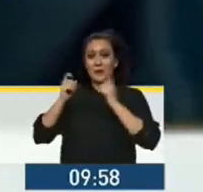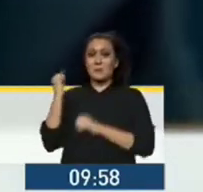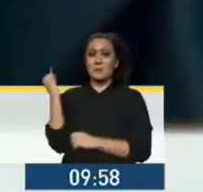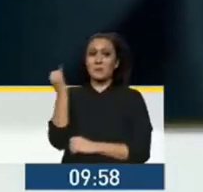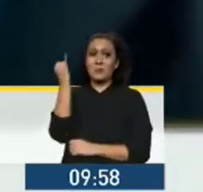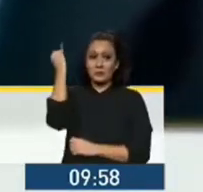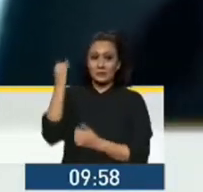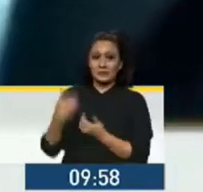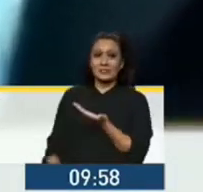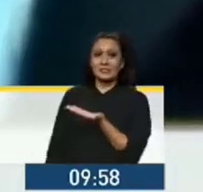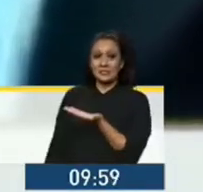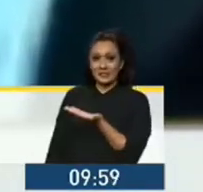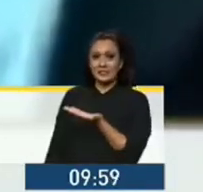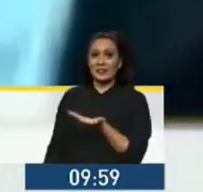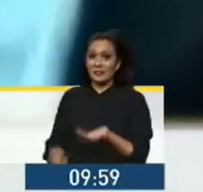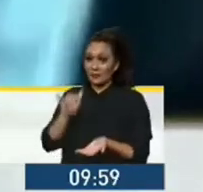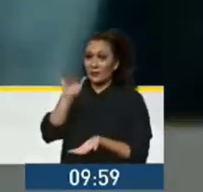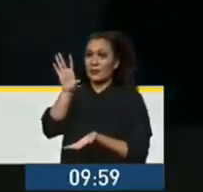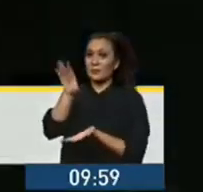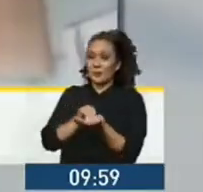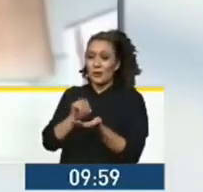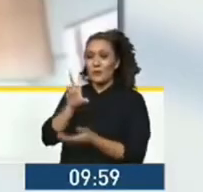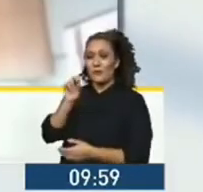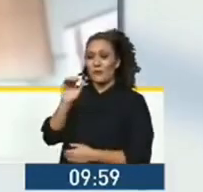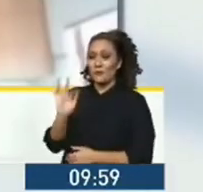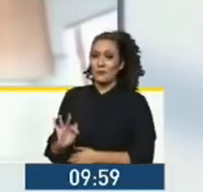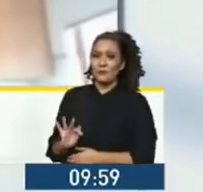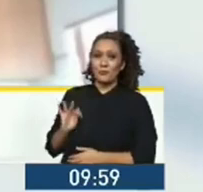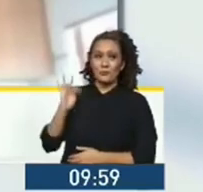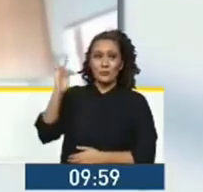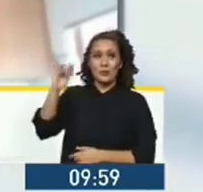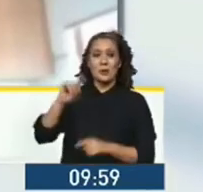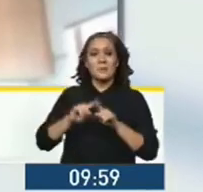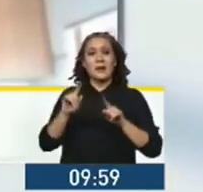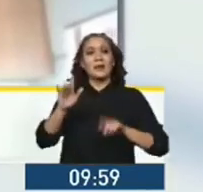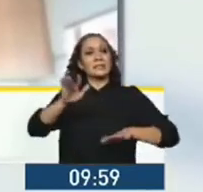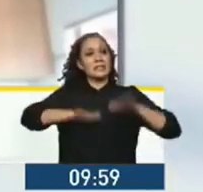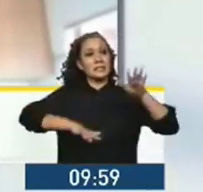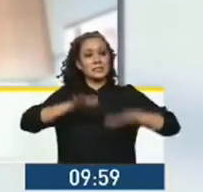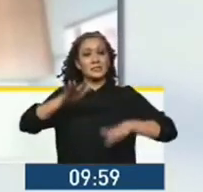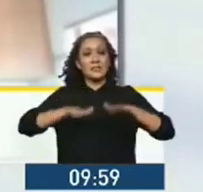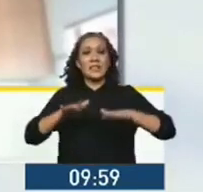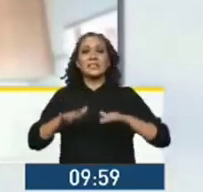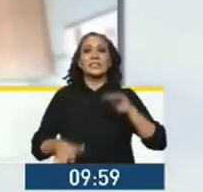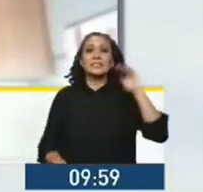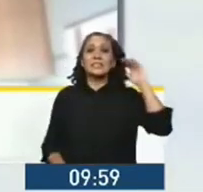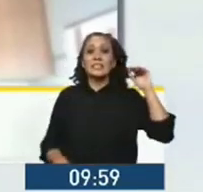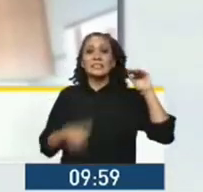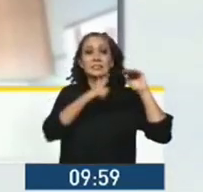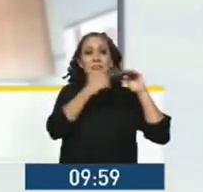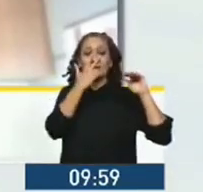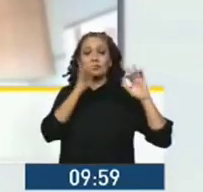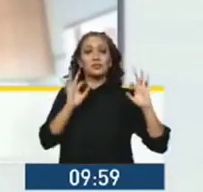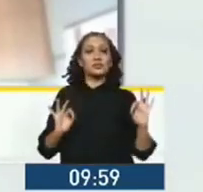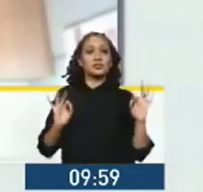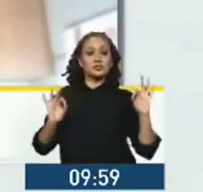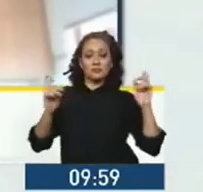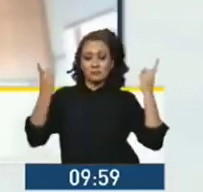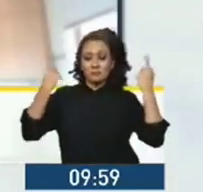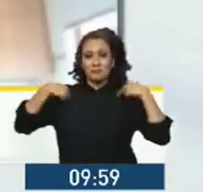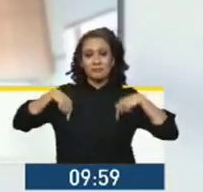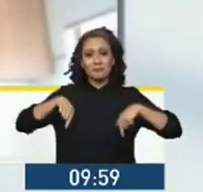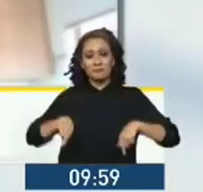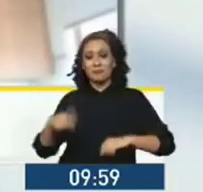vai seguir os passos do avô. Mas, às vezes, a criança tem alma de estrela. E basta ver